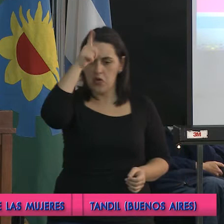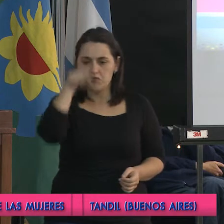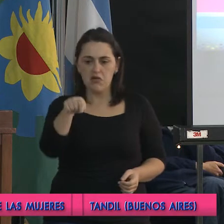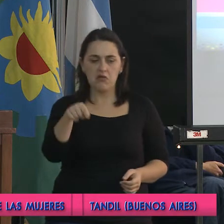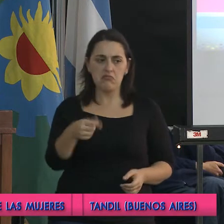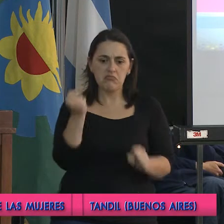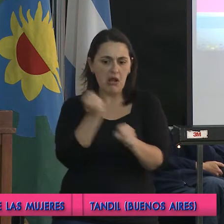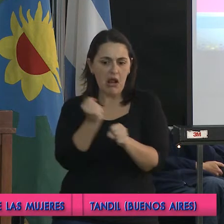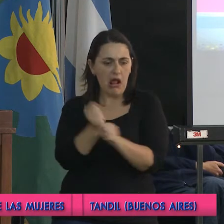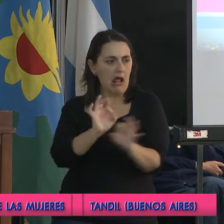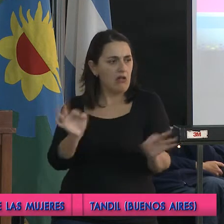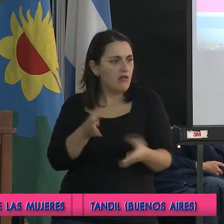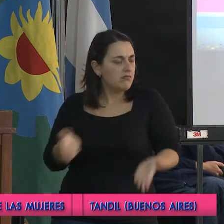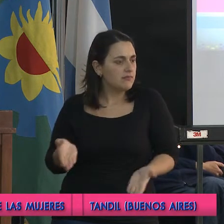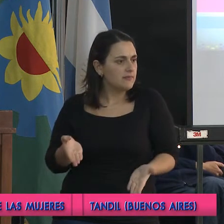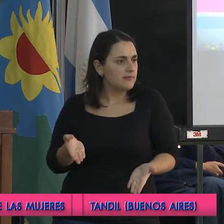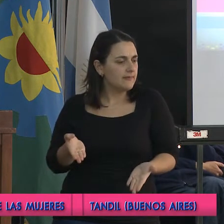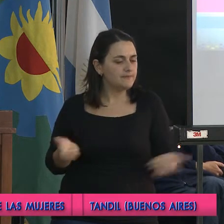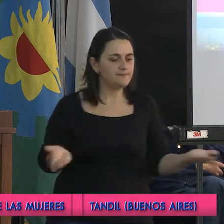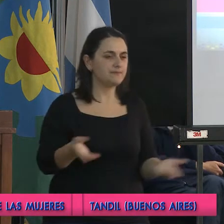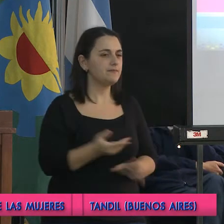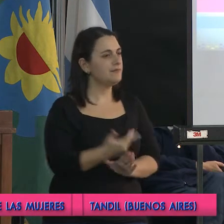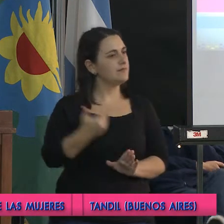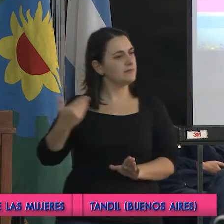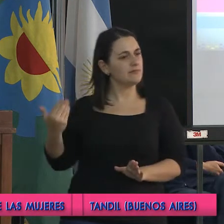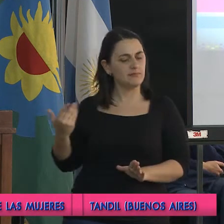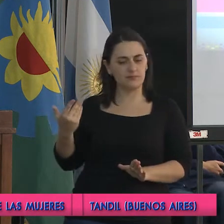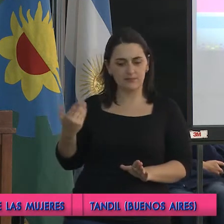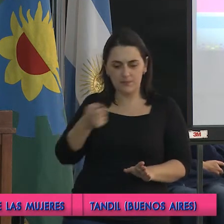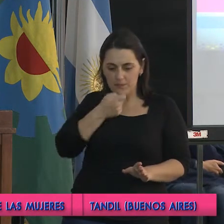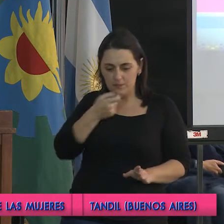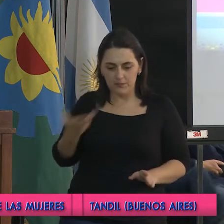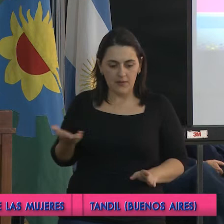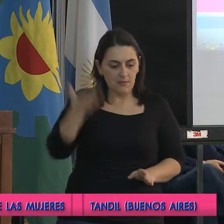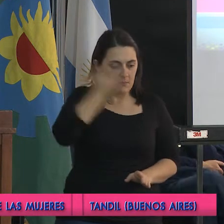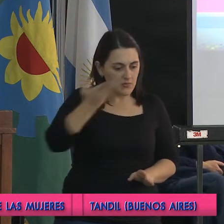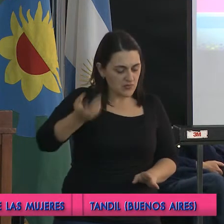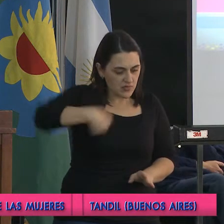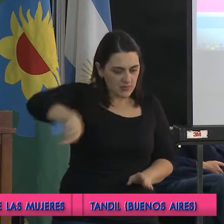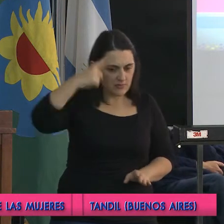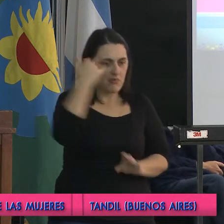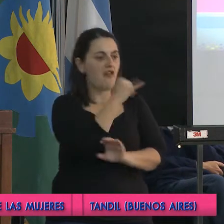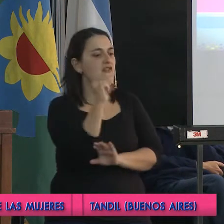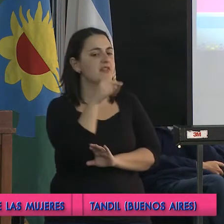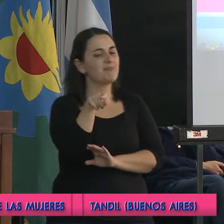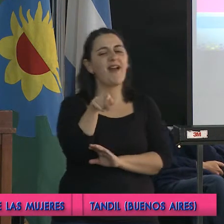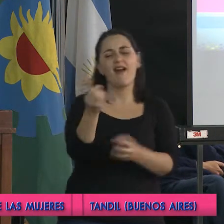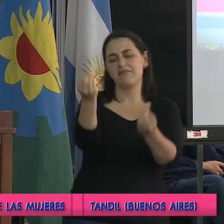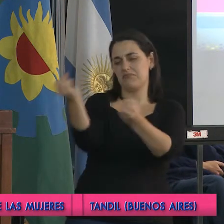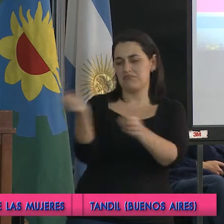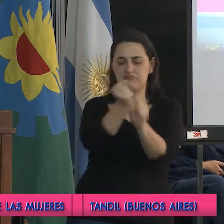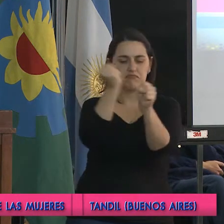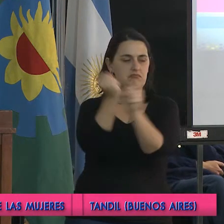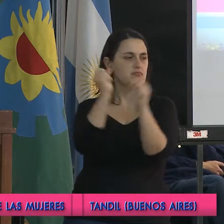actuar. Pero de alguna manera en aquel entonces se perdonó a los trabajadores de los medios y a los medios